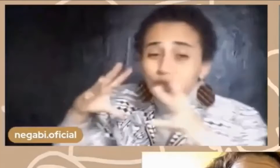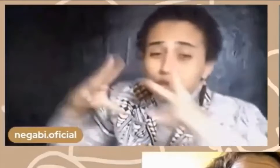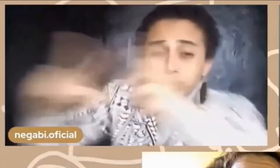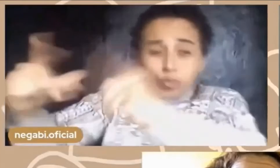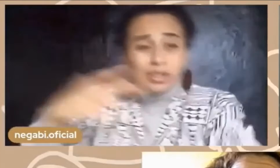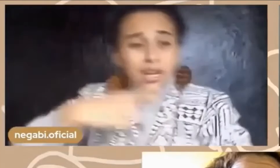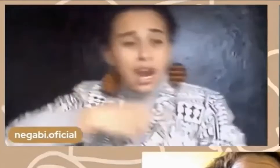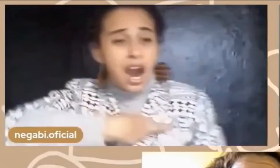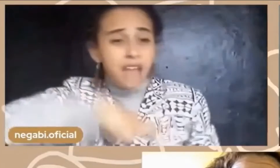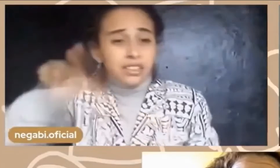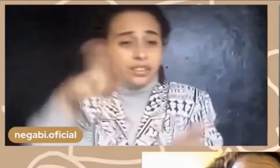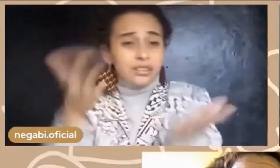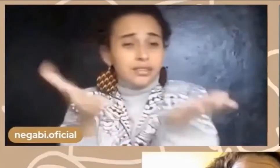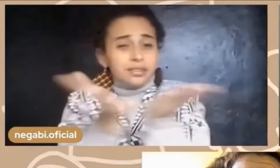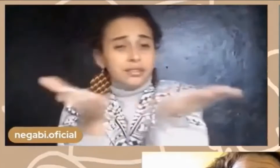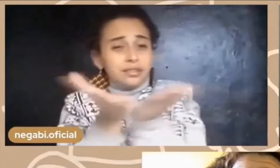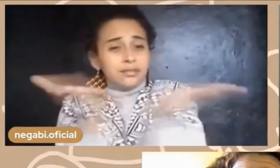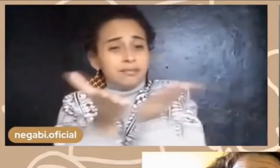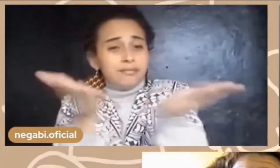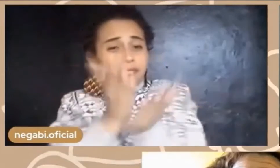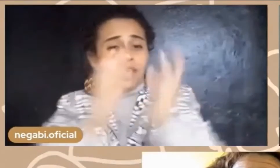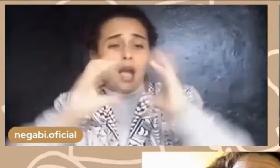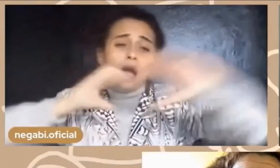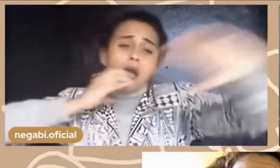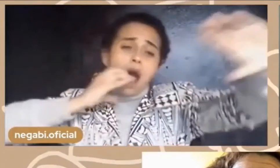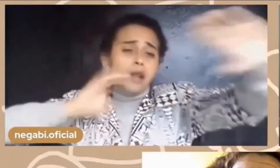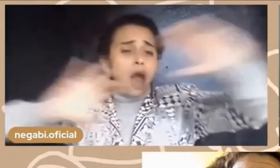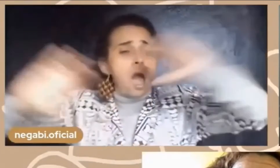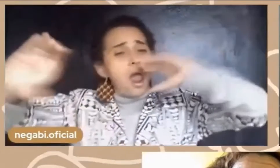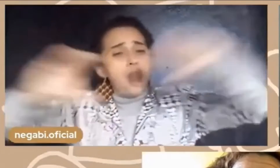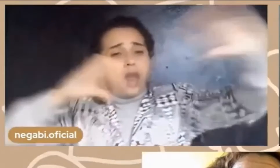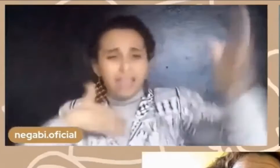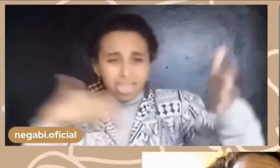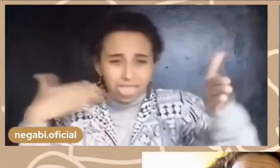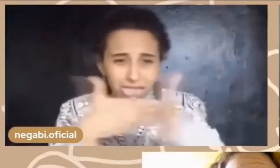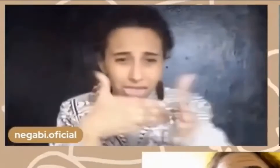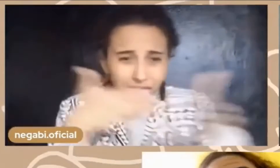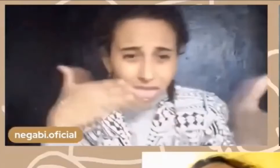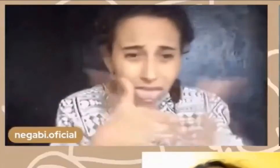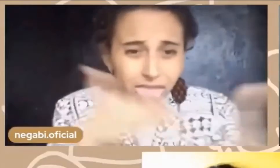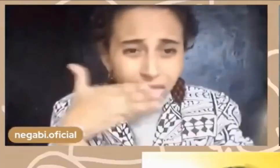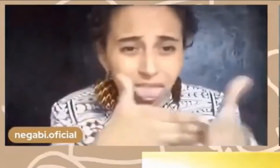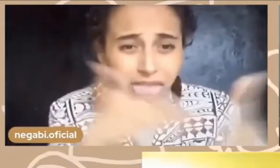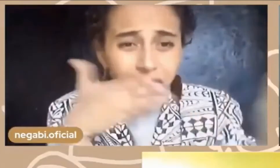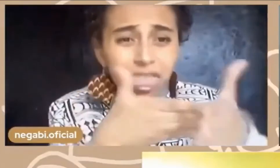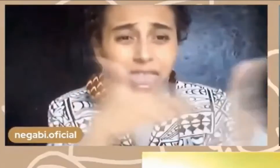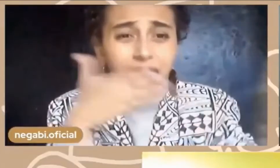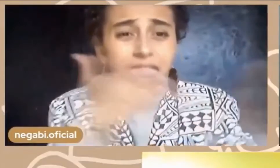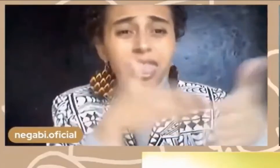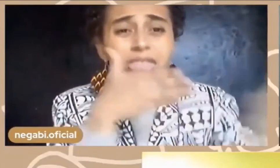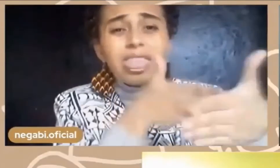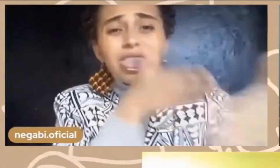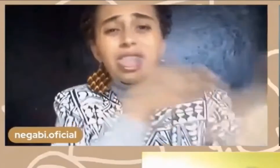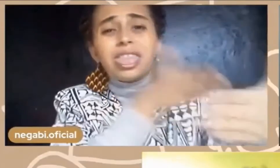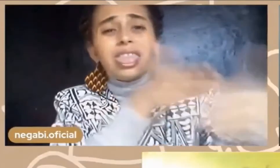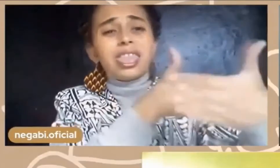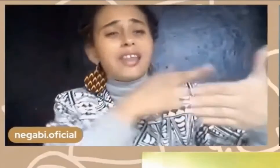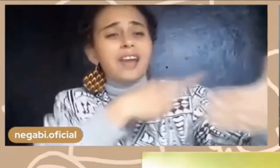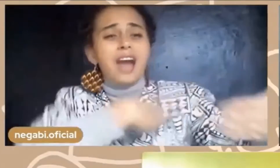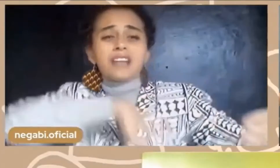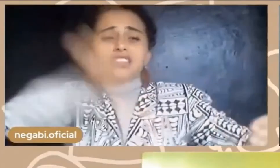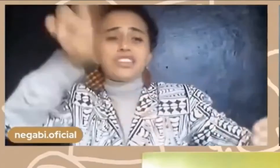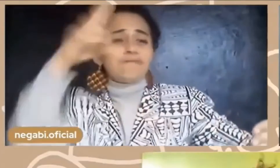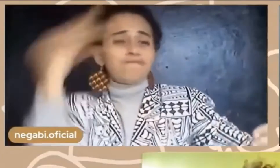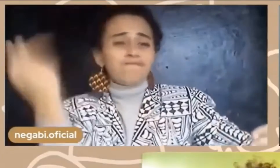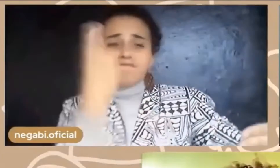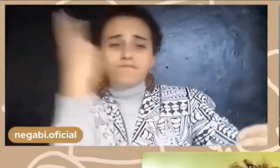também expliquei aonde estão as mulheres intérpretes Como de Santa isso? Catarina. A maioria estão no meio evangélico. Isso Então, é elas não